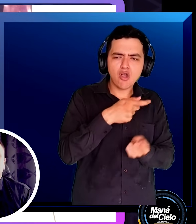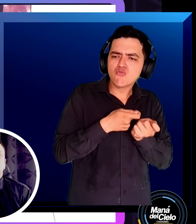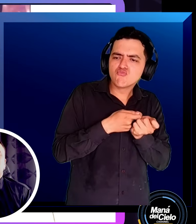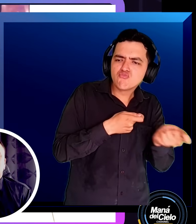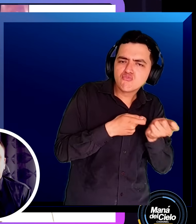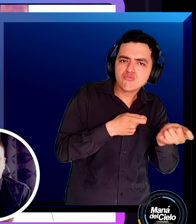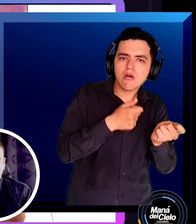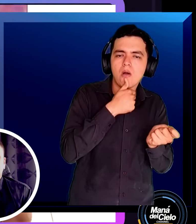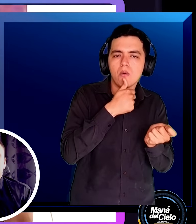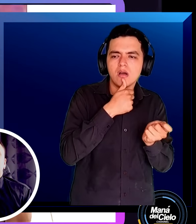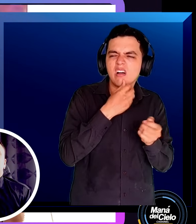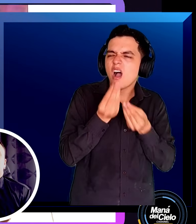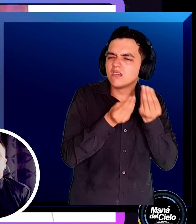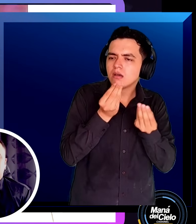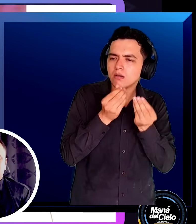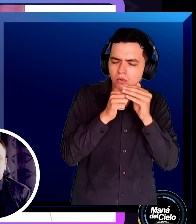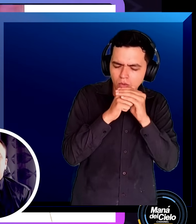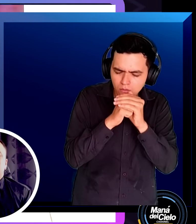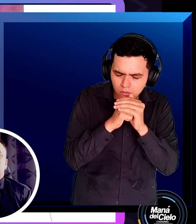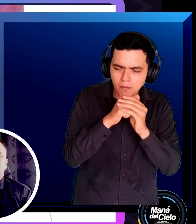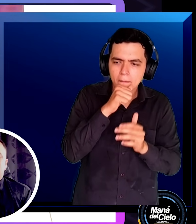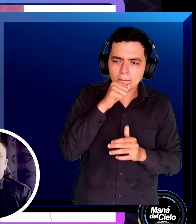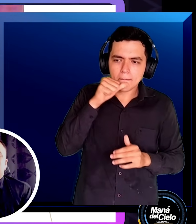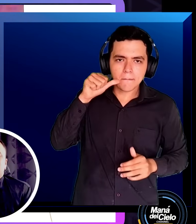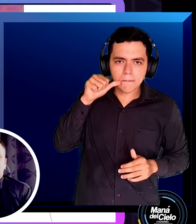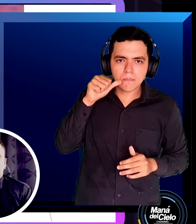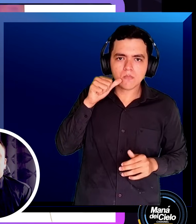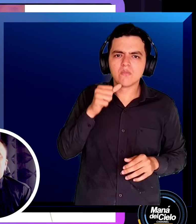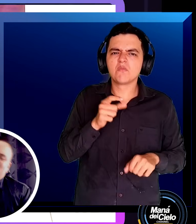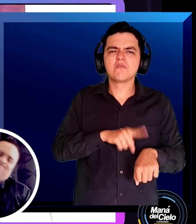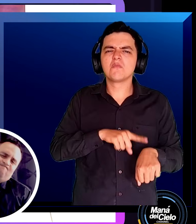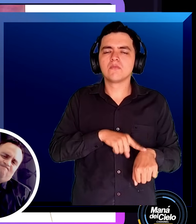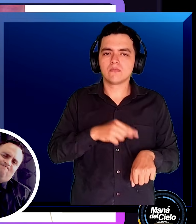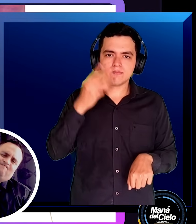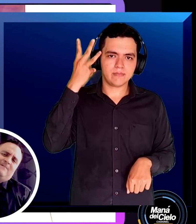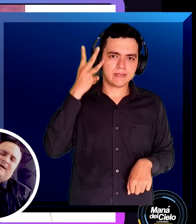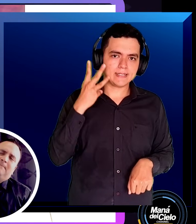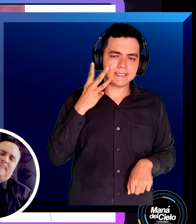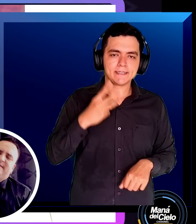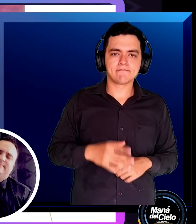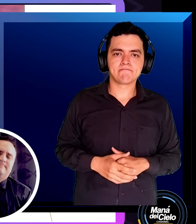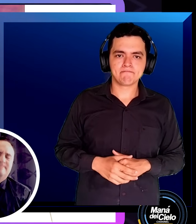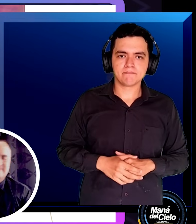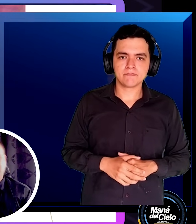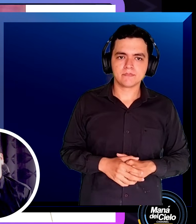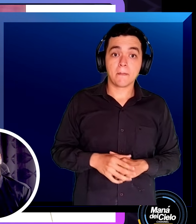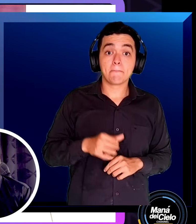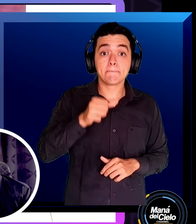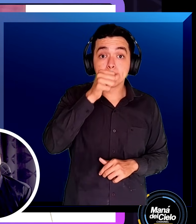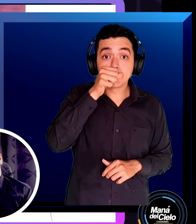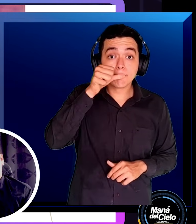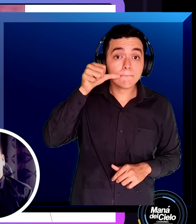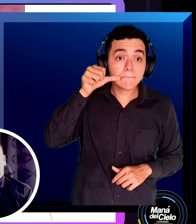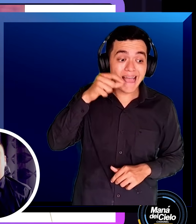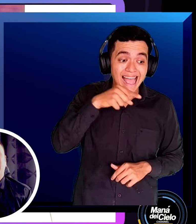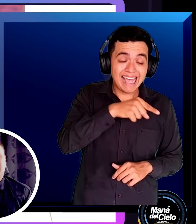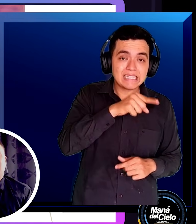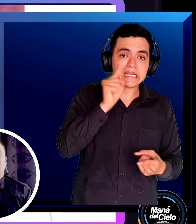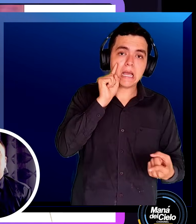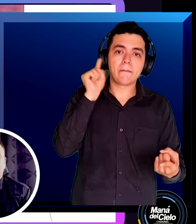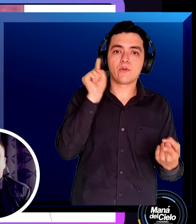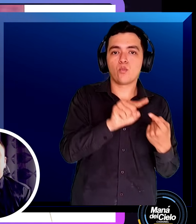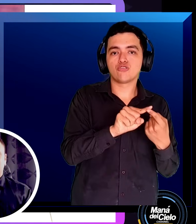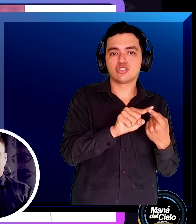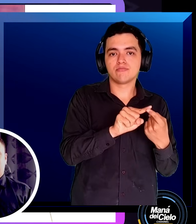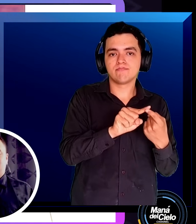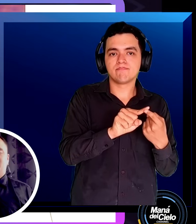El primer ayuno que aparece en la Biblia es ese ayuno que ese rey lo iban a invadir. Y